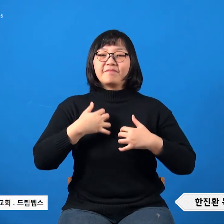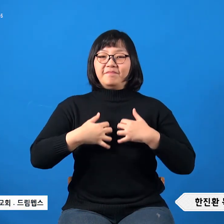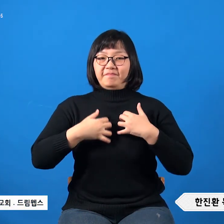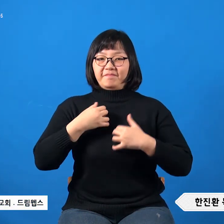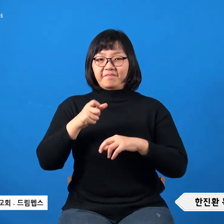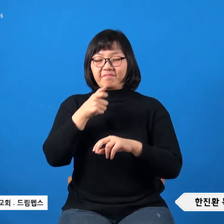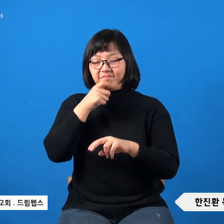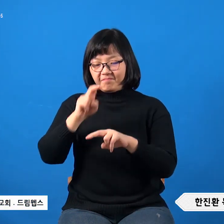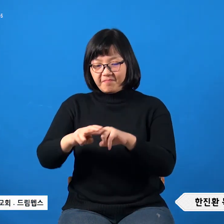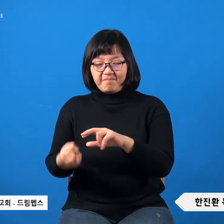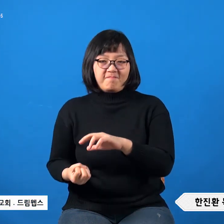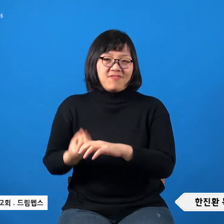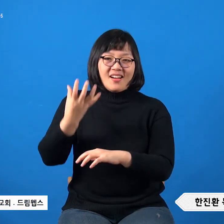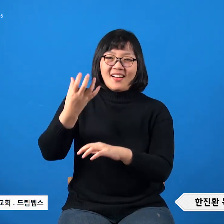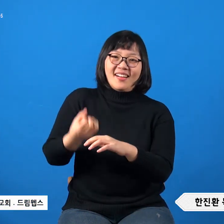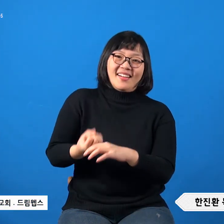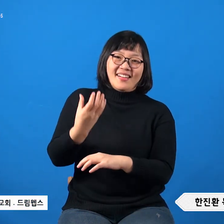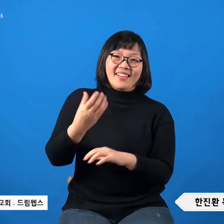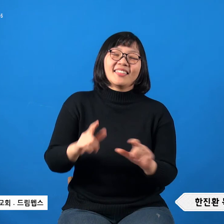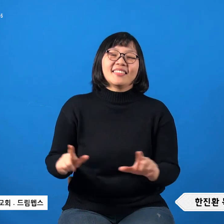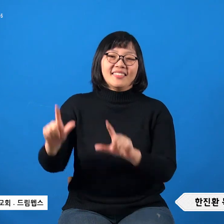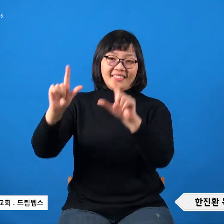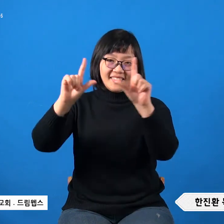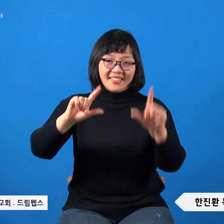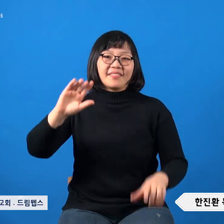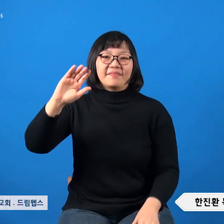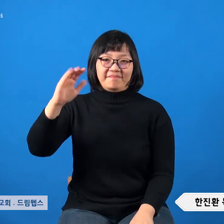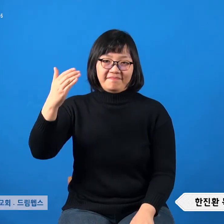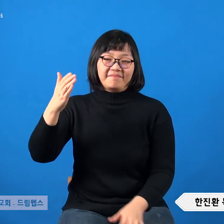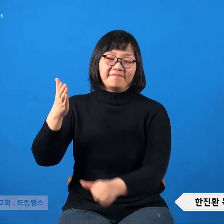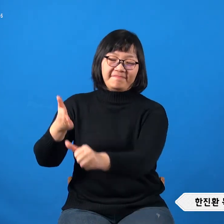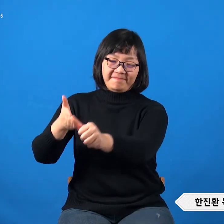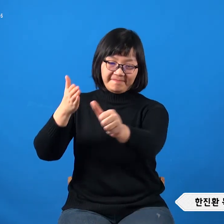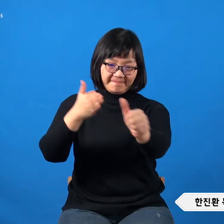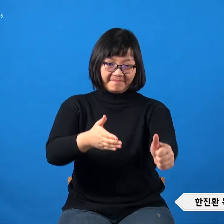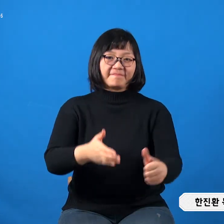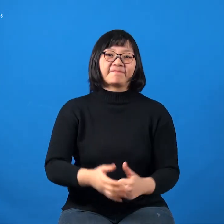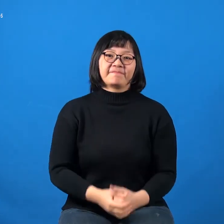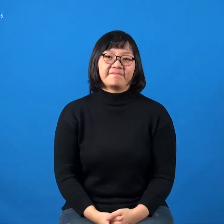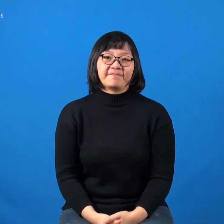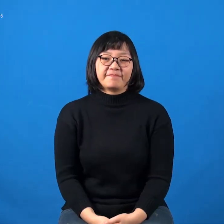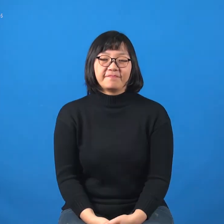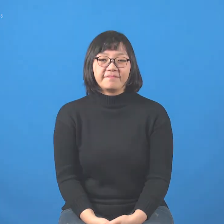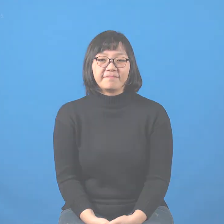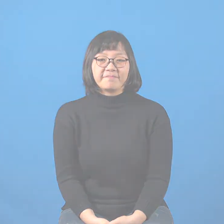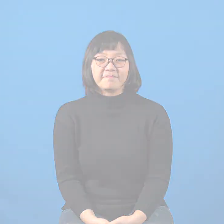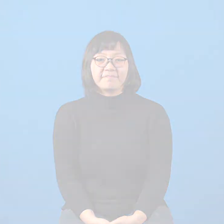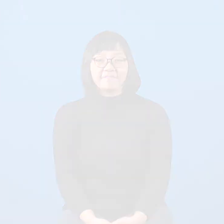기쁨의 샘이 솟는 저와 우리 모든 성도들 되시기를 간절히 소원합니다.